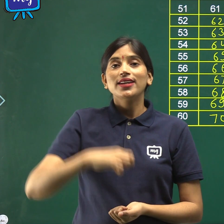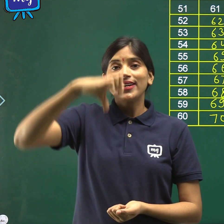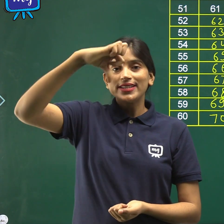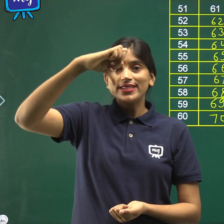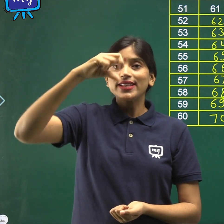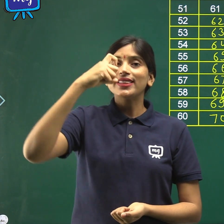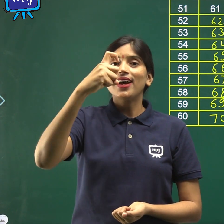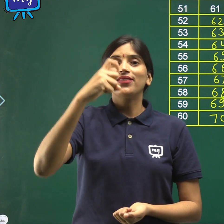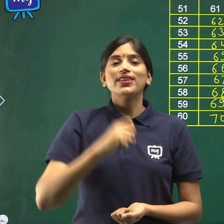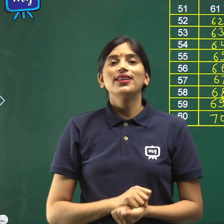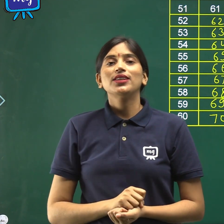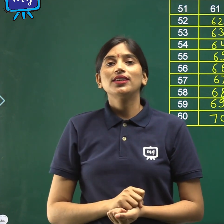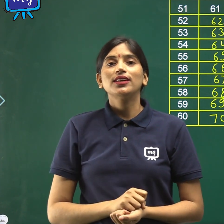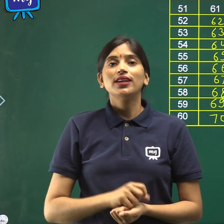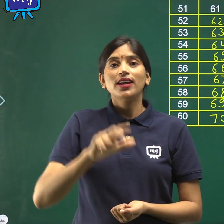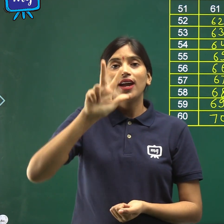97,